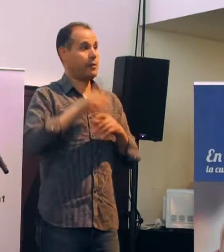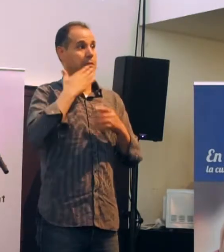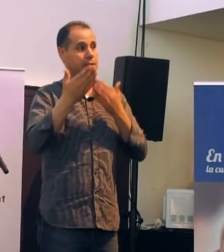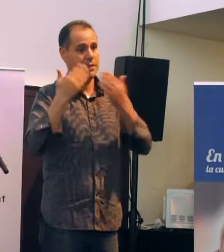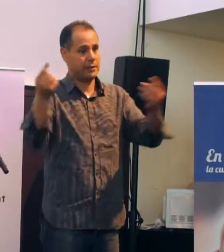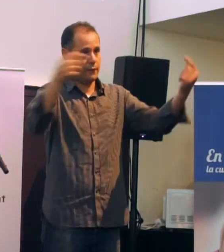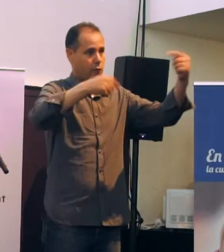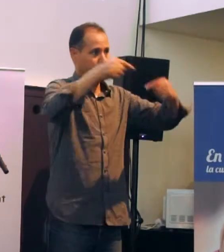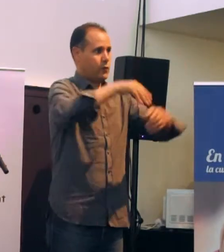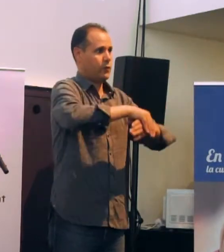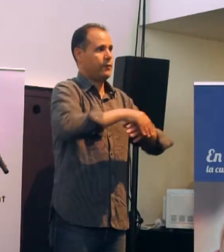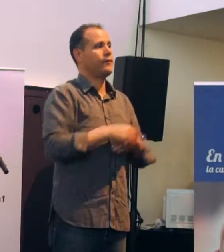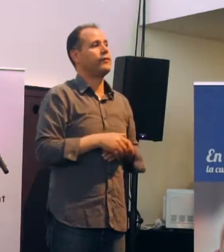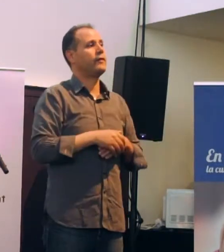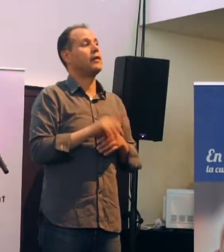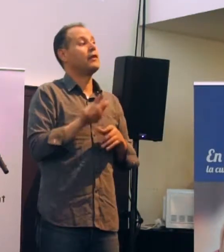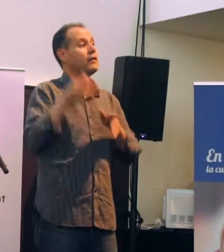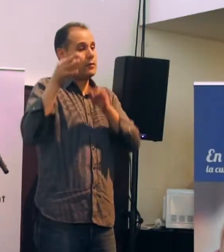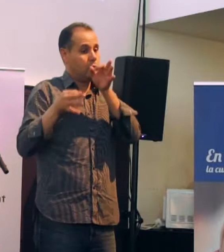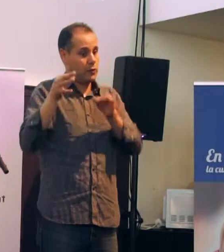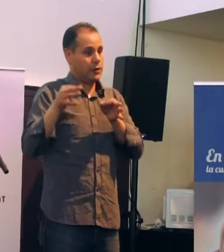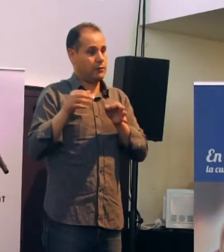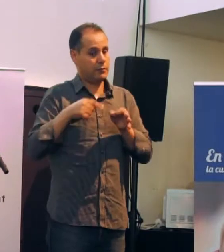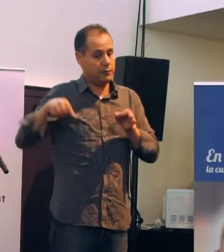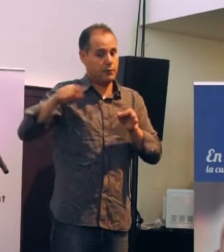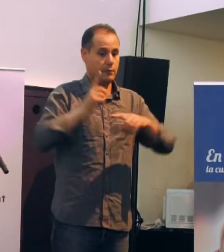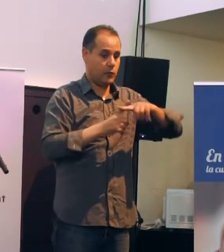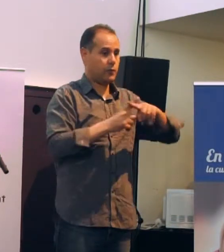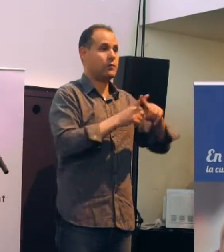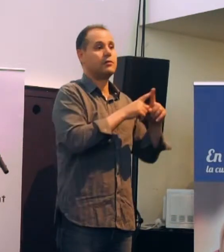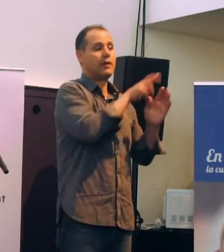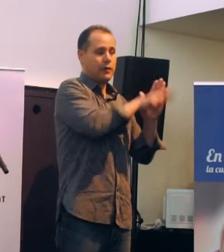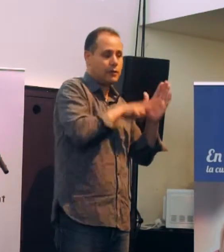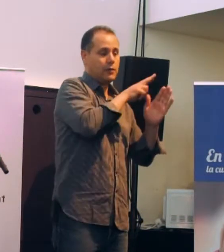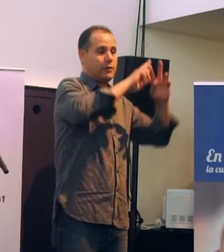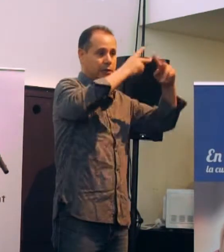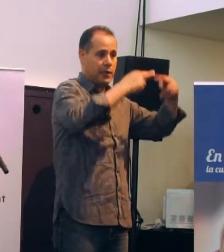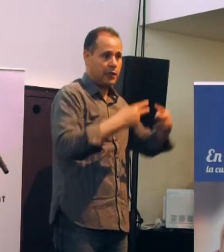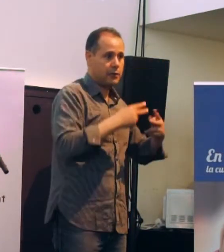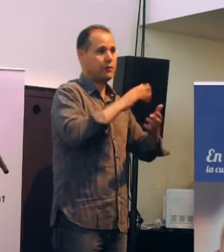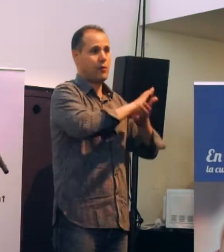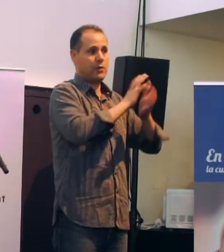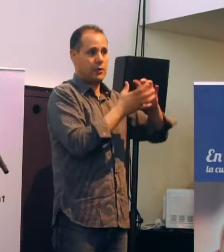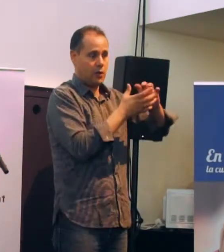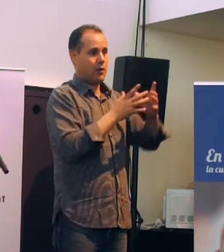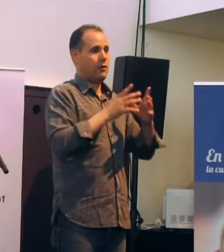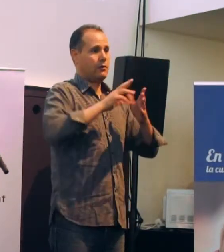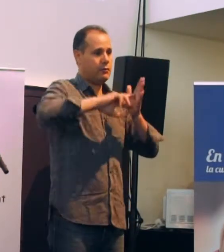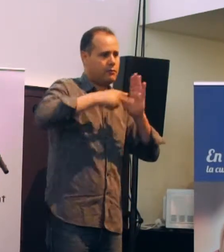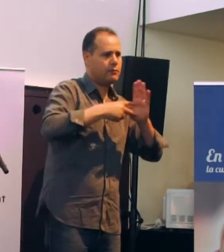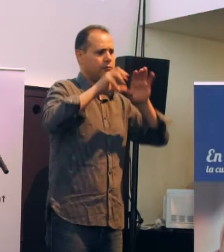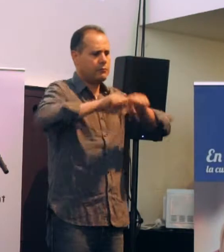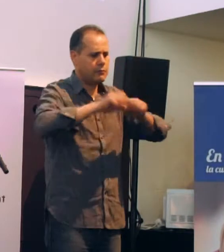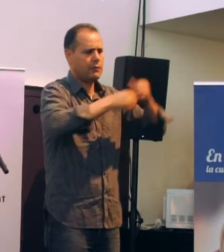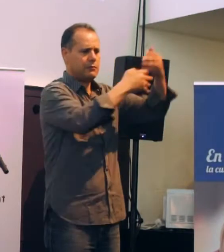soir. Au-delà de ce jury, ce sont des dizaines de réalisateurs, scénaristes, compositeurs, techniciens, producteurs,